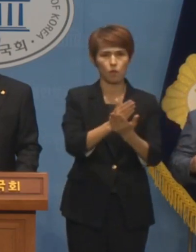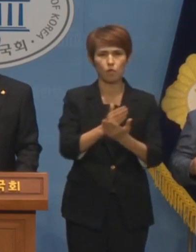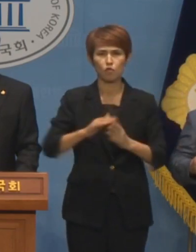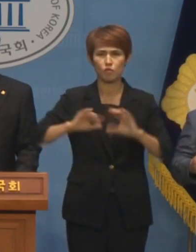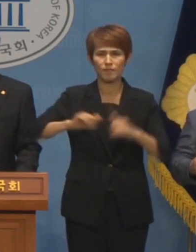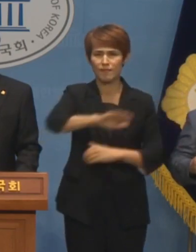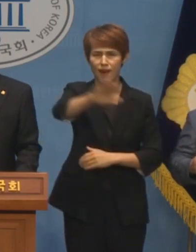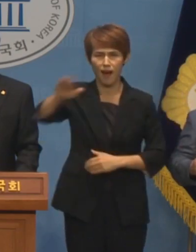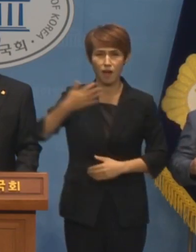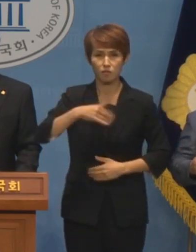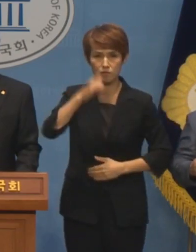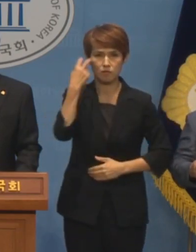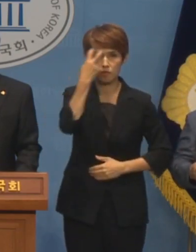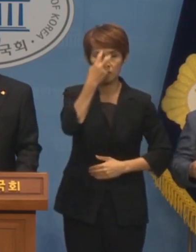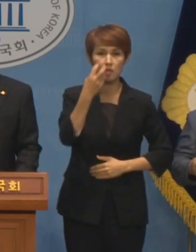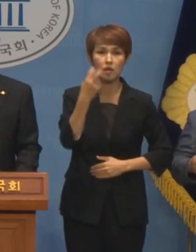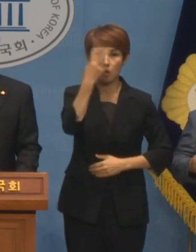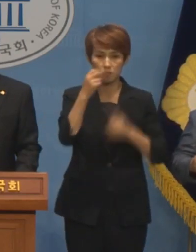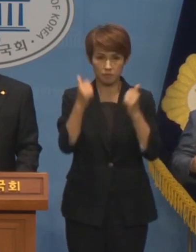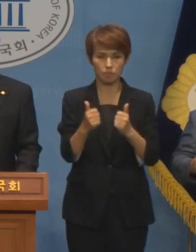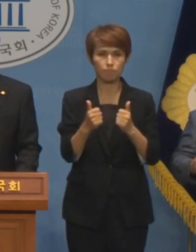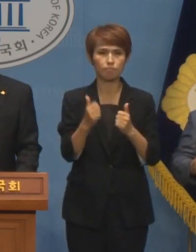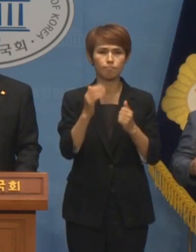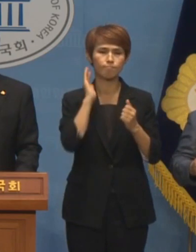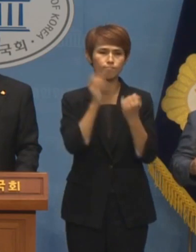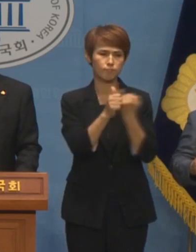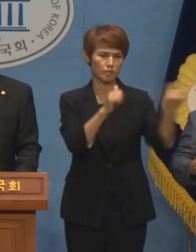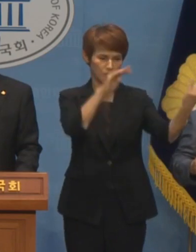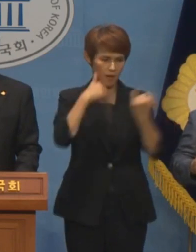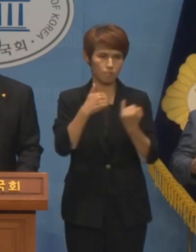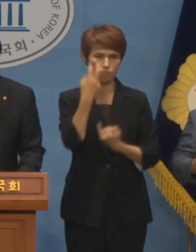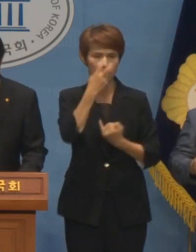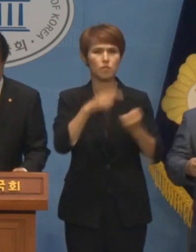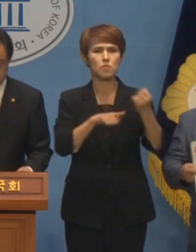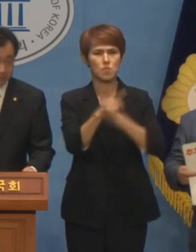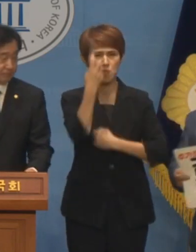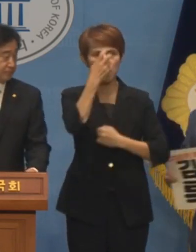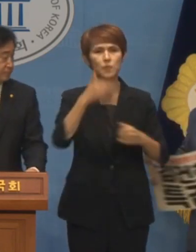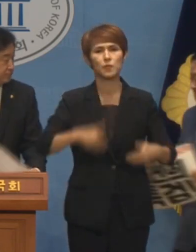그의 죄를 파악하고 죄를 물어야 합니다. 고맙습니다.